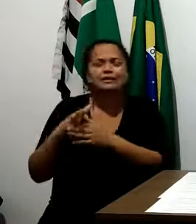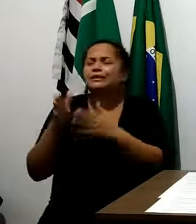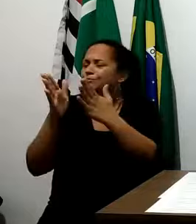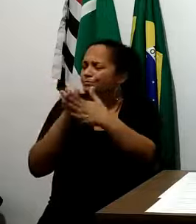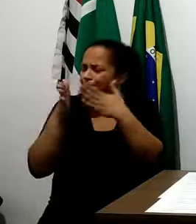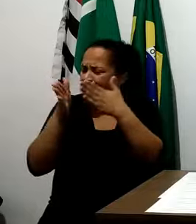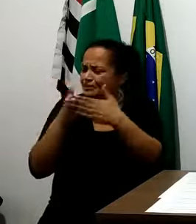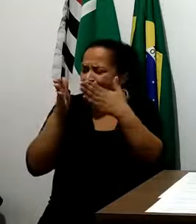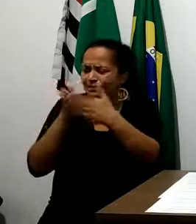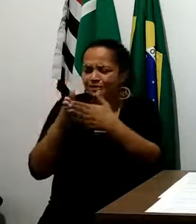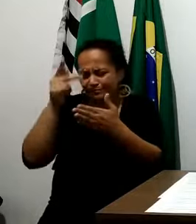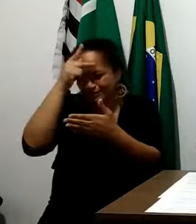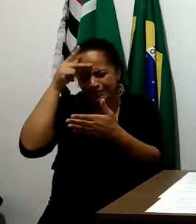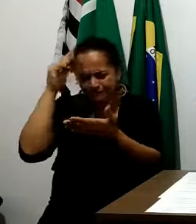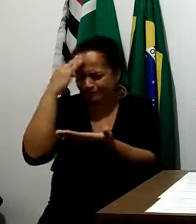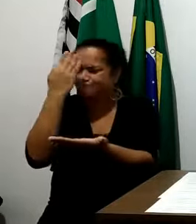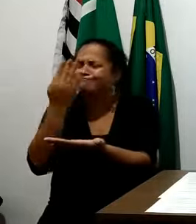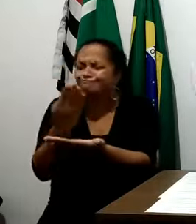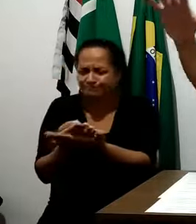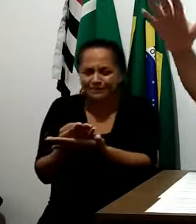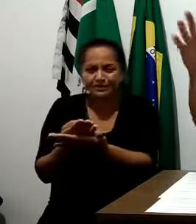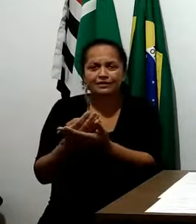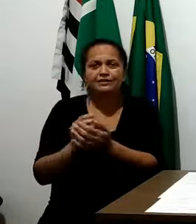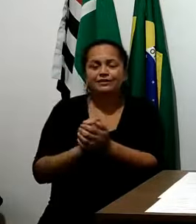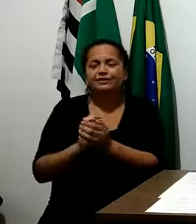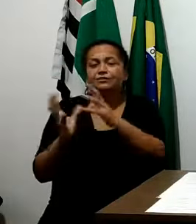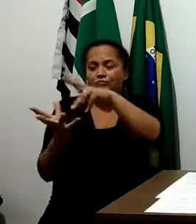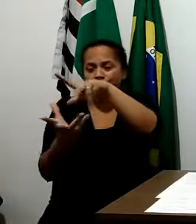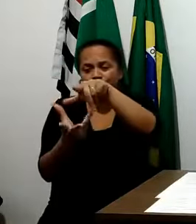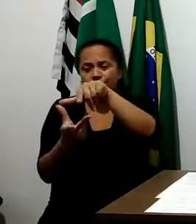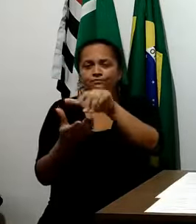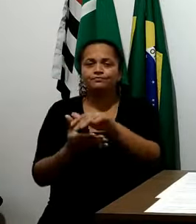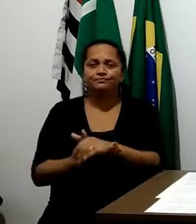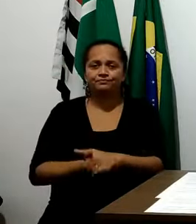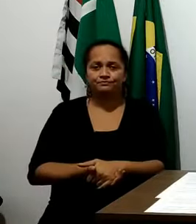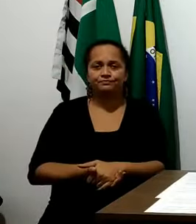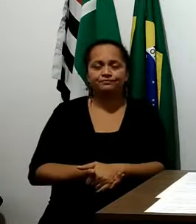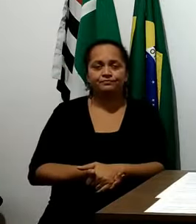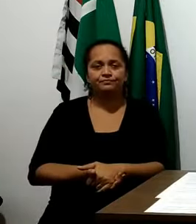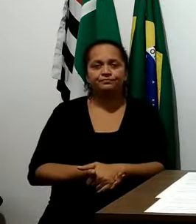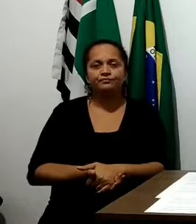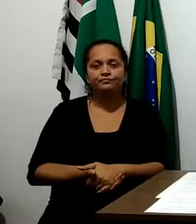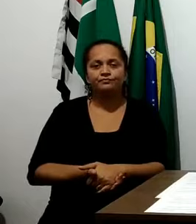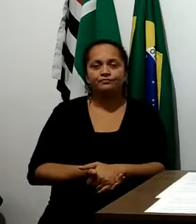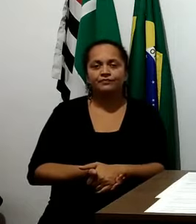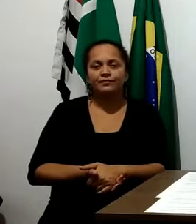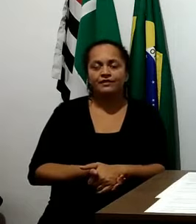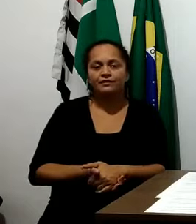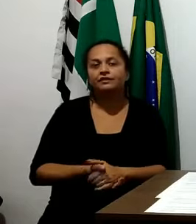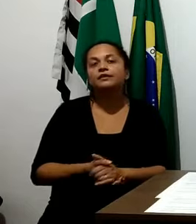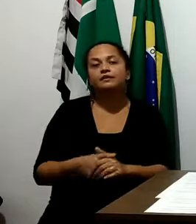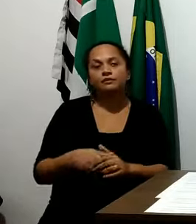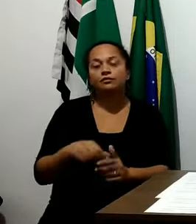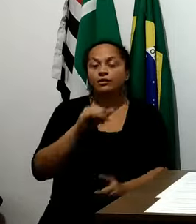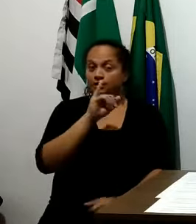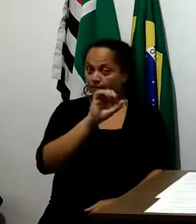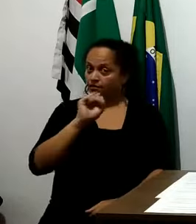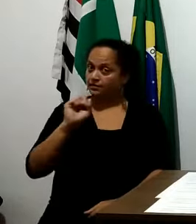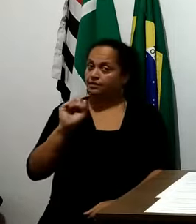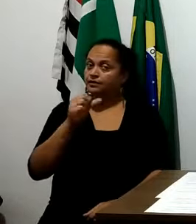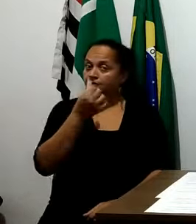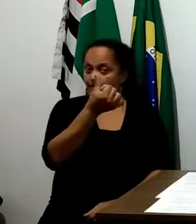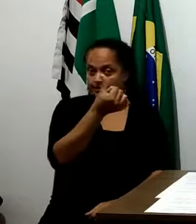intercedendo pelos cristãos espalhados na face da terra. Então aqui em Isaías 62